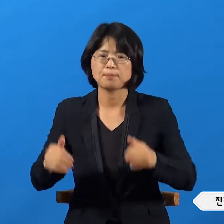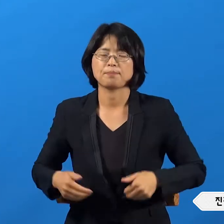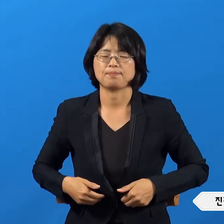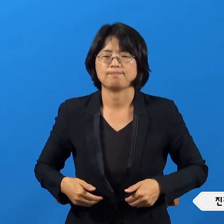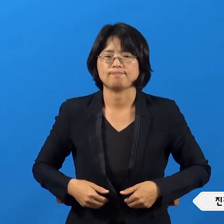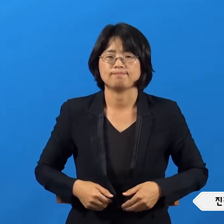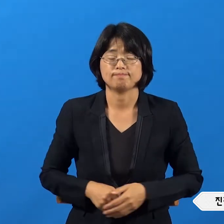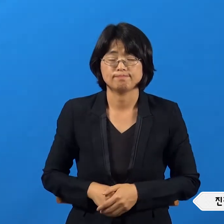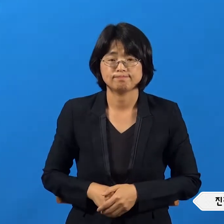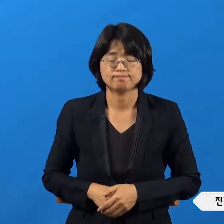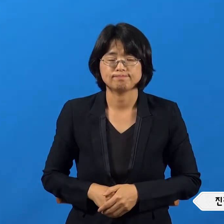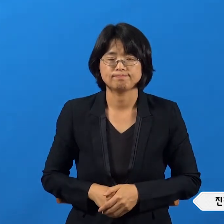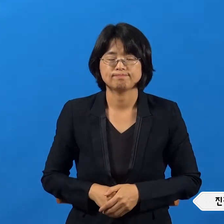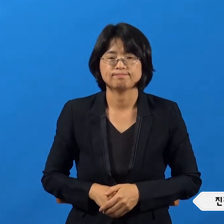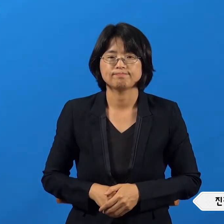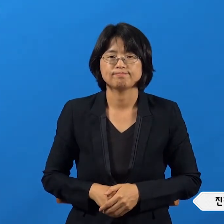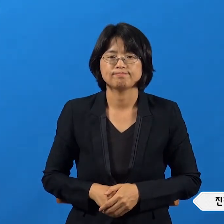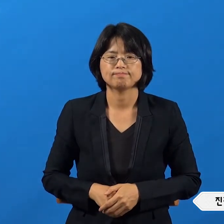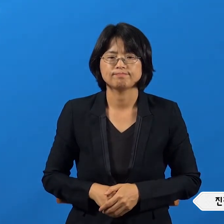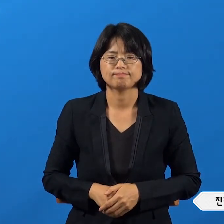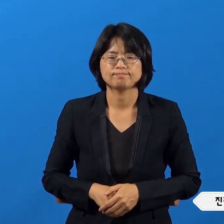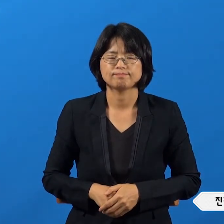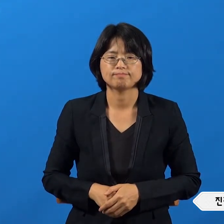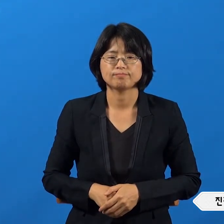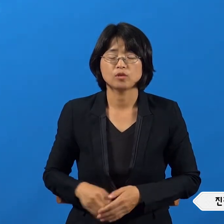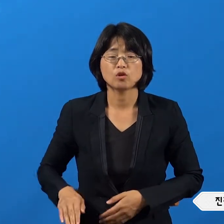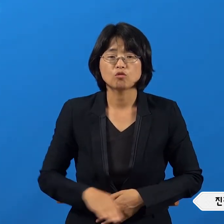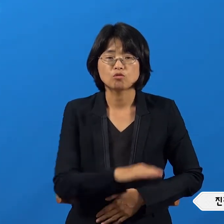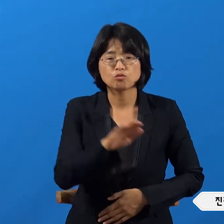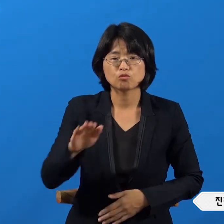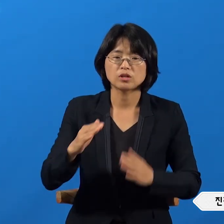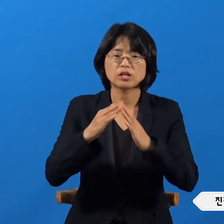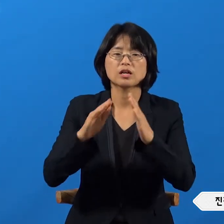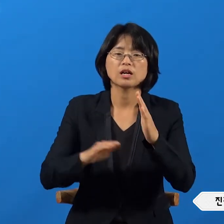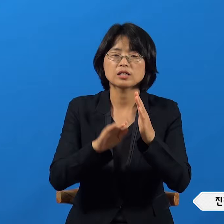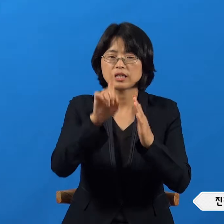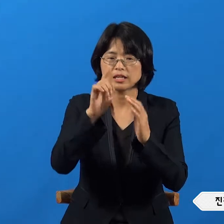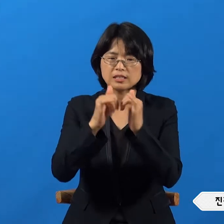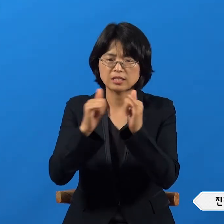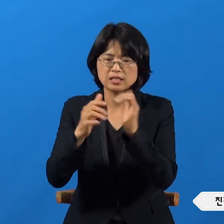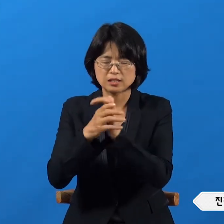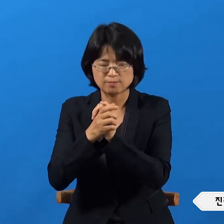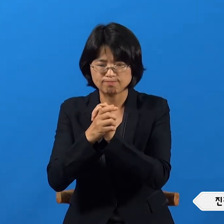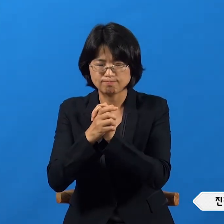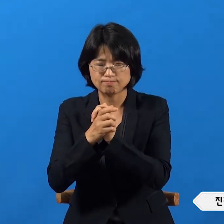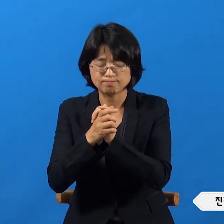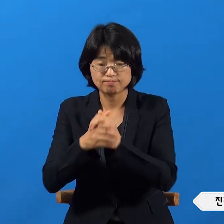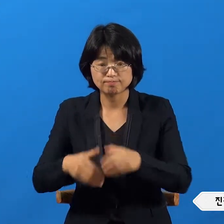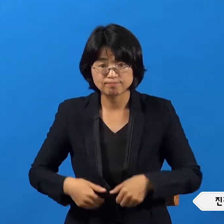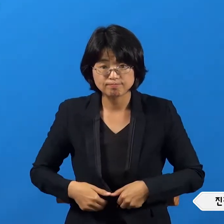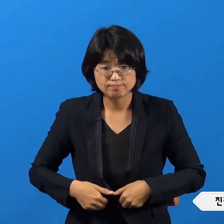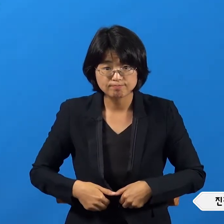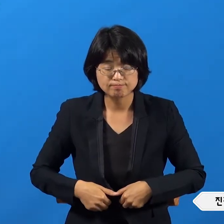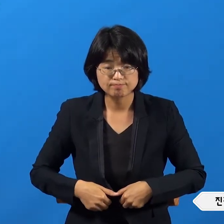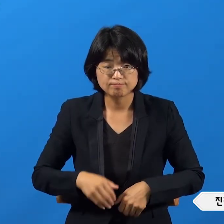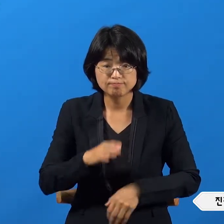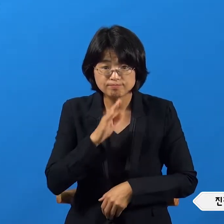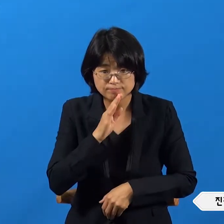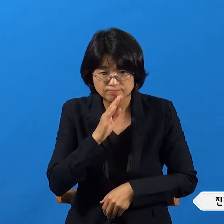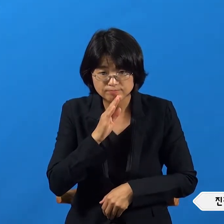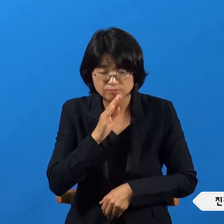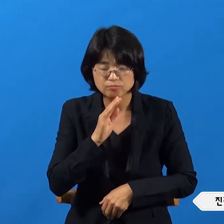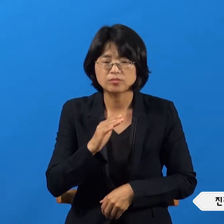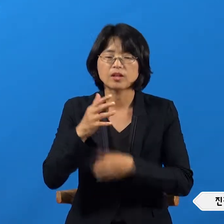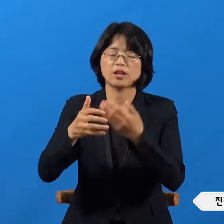가정에 한 사람의 기도자가 필요하진 않습니까? 오늘 성경은 우리에게 말씀합니다.